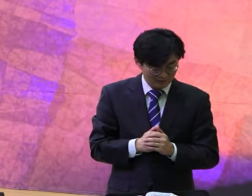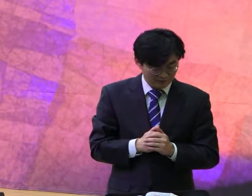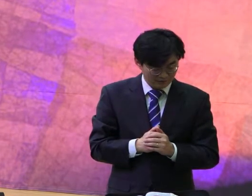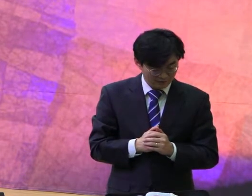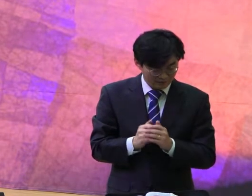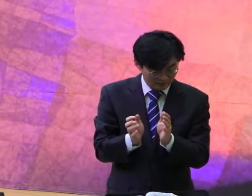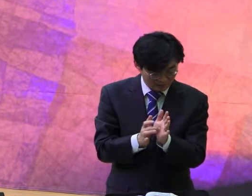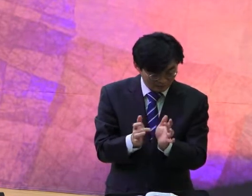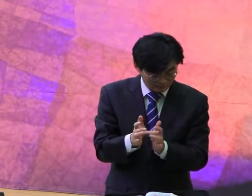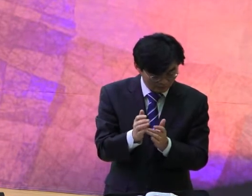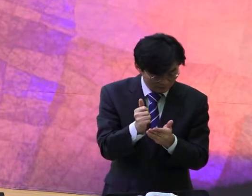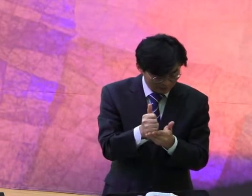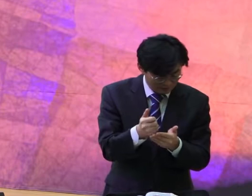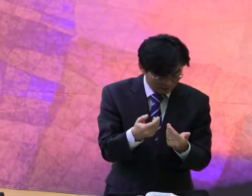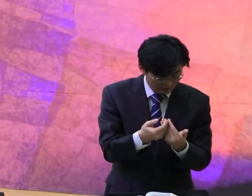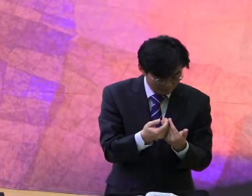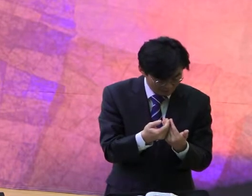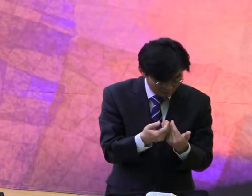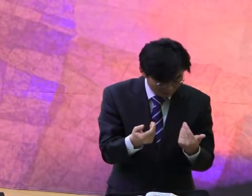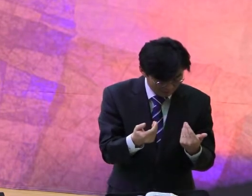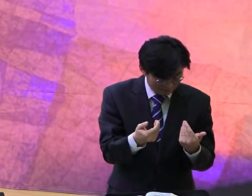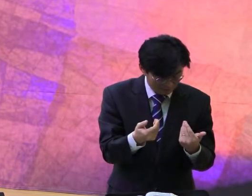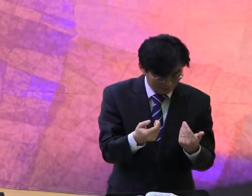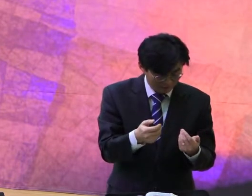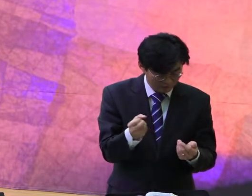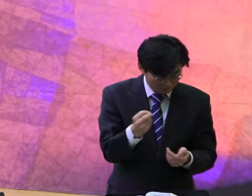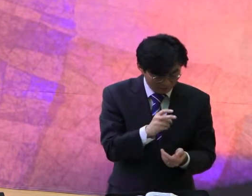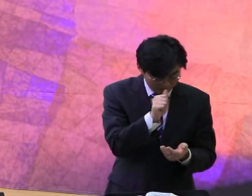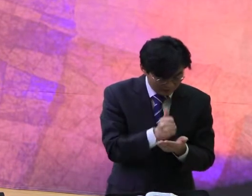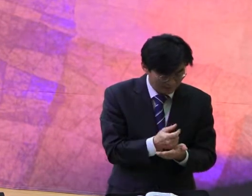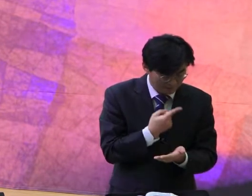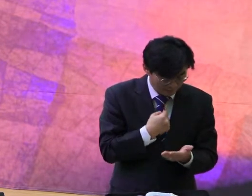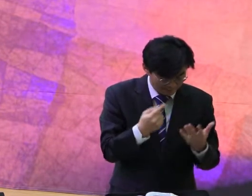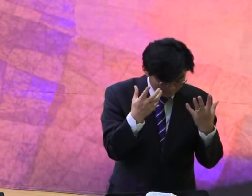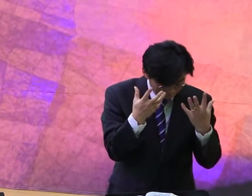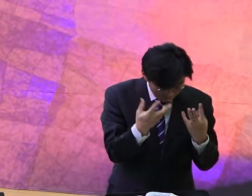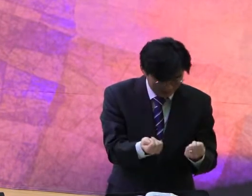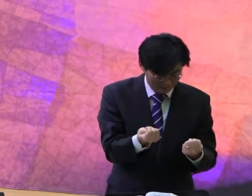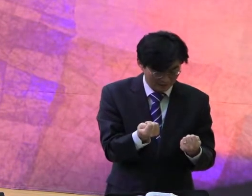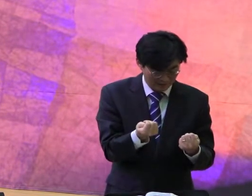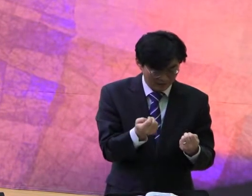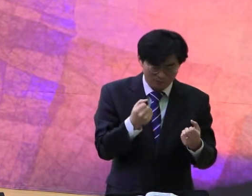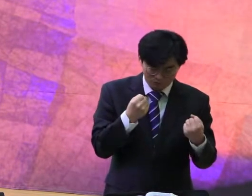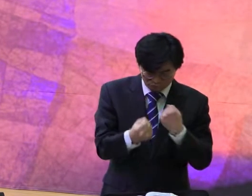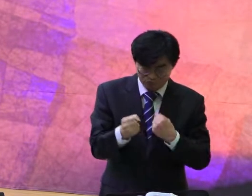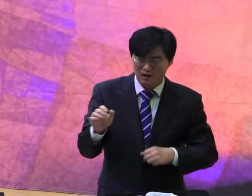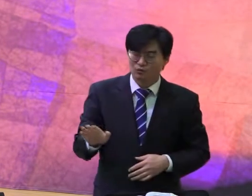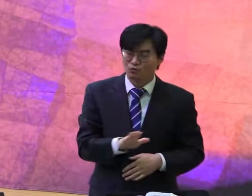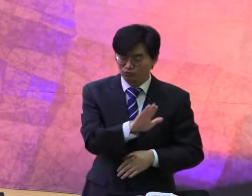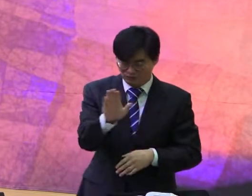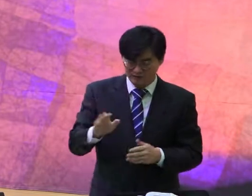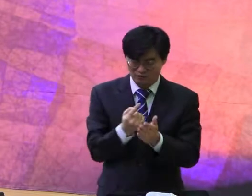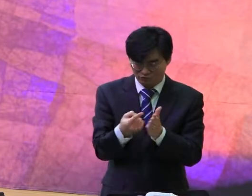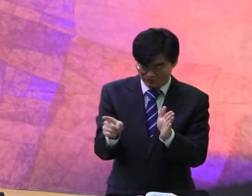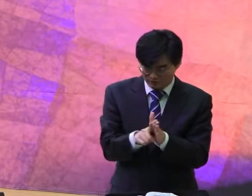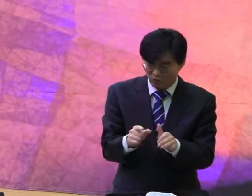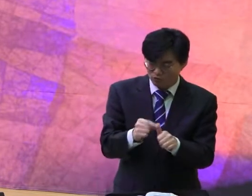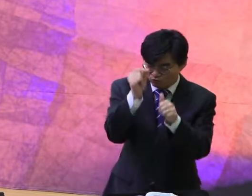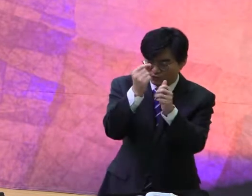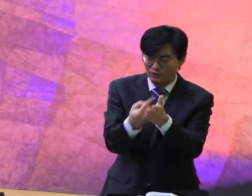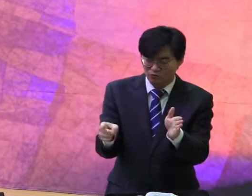저희들 사랑하셔서 우리를 위해서 이 땅에 오셔서 물과 피를 다 쏟으시며 생명을